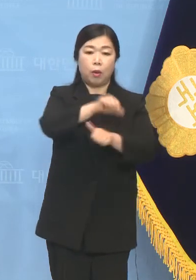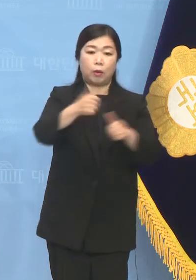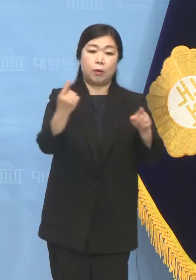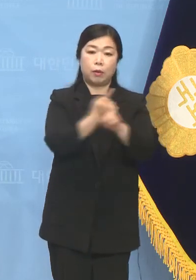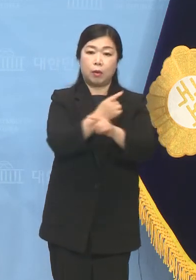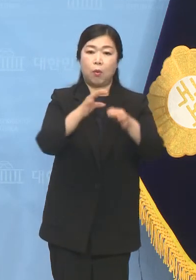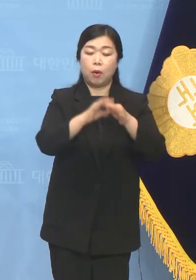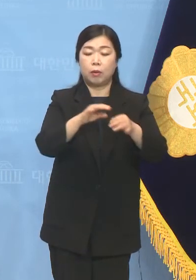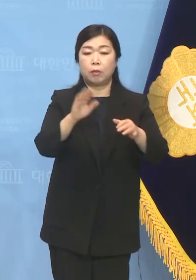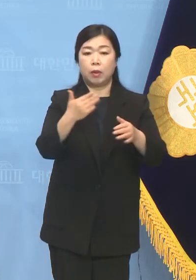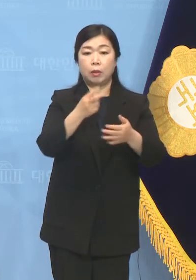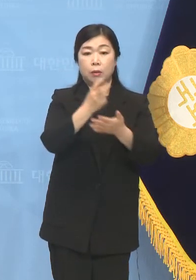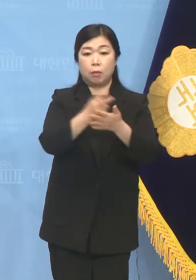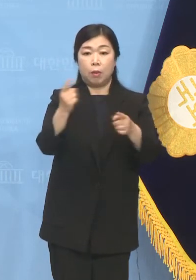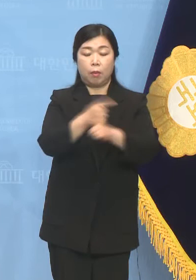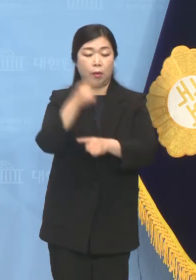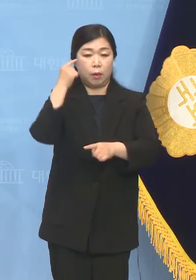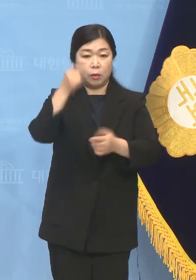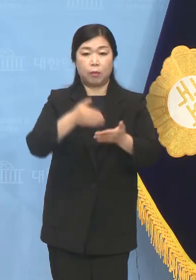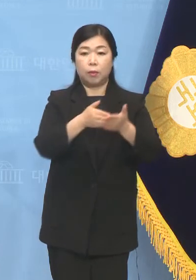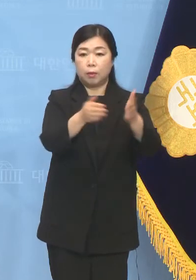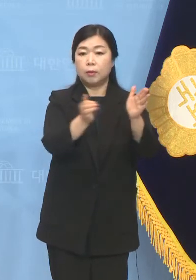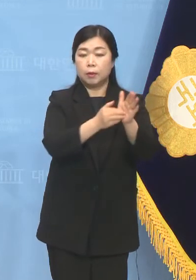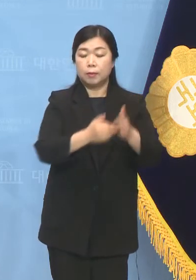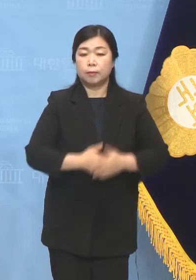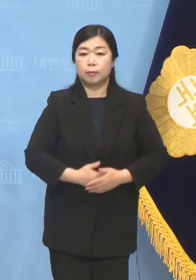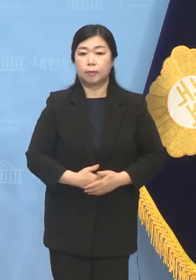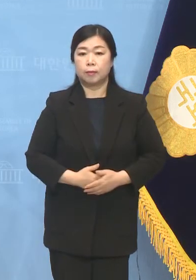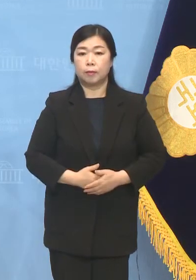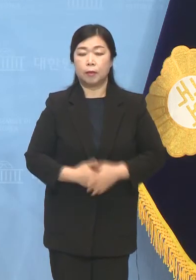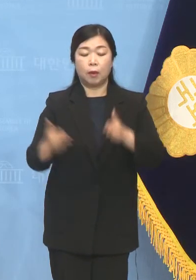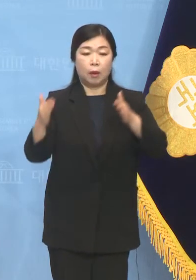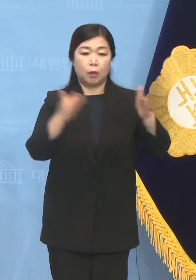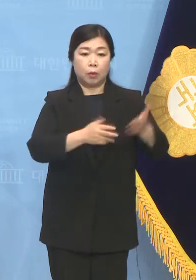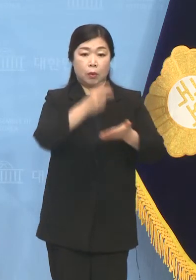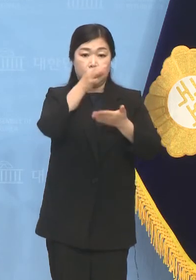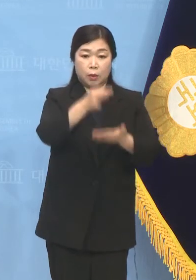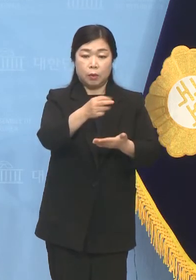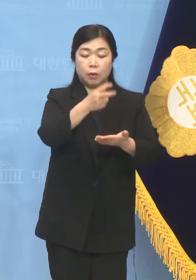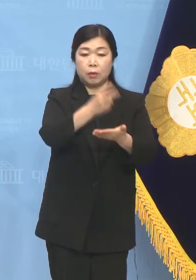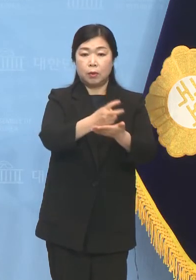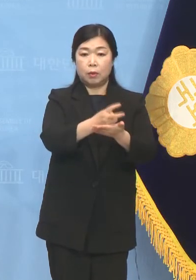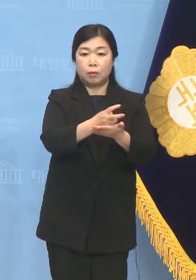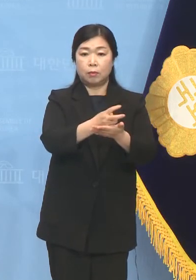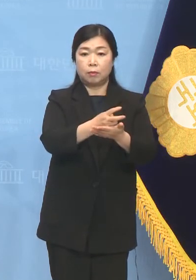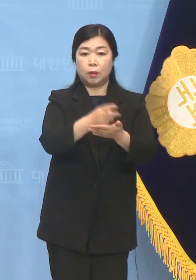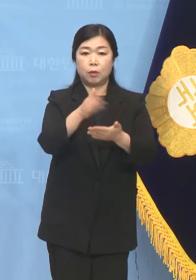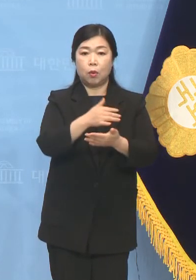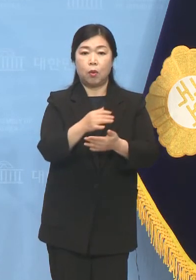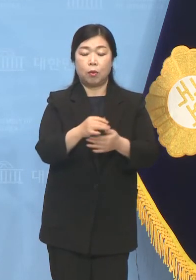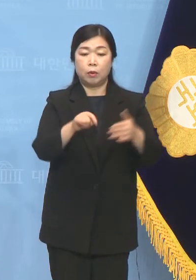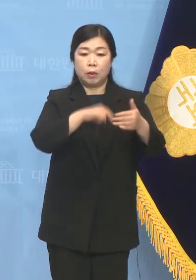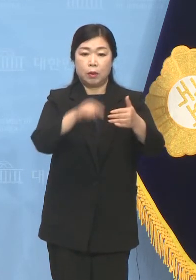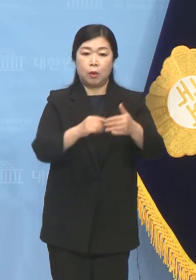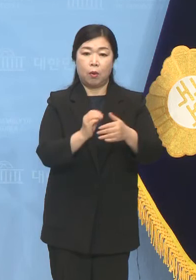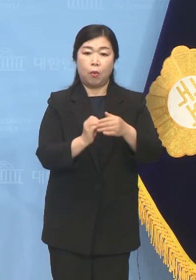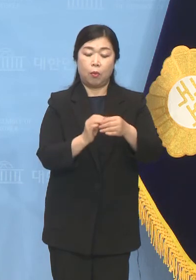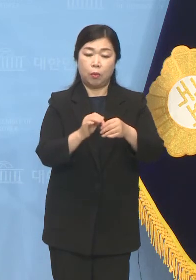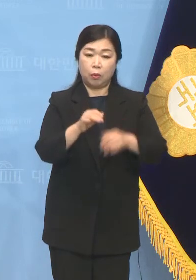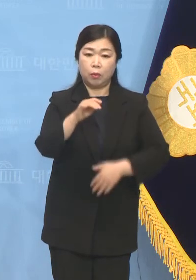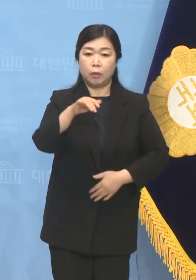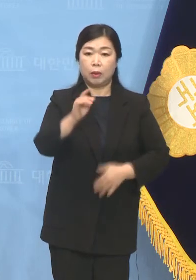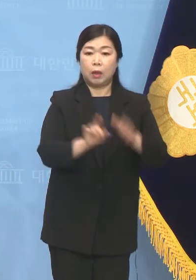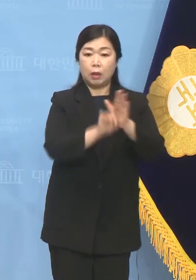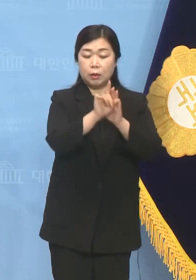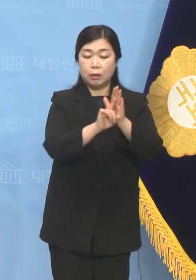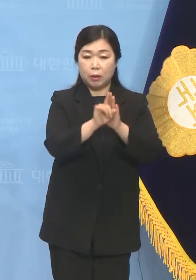개선에 관한 특별법 개정안이 발의되었습니다. 아울러 제정 법안으로 온실가스 1톤당